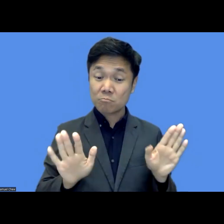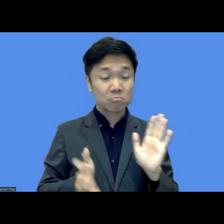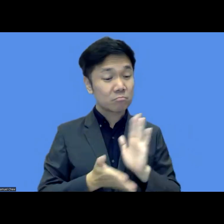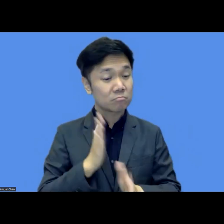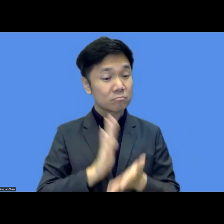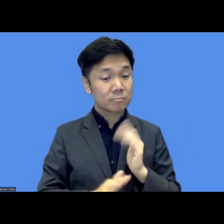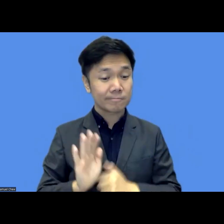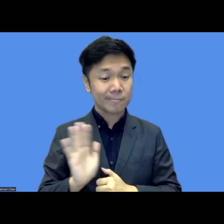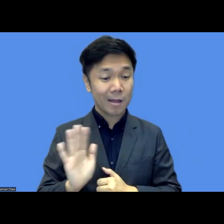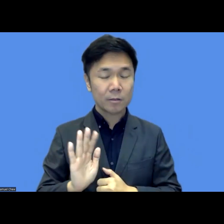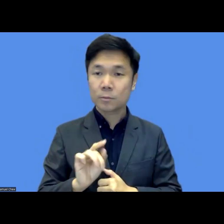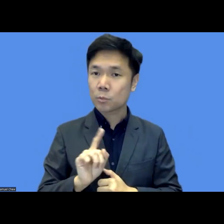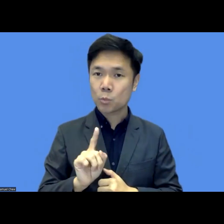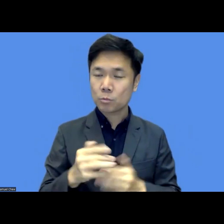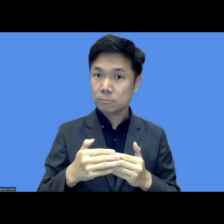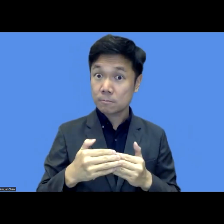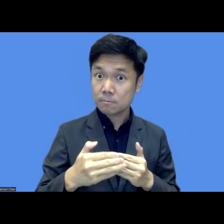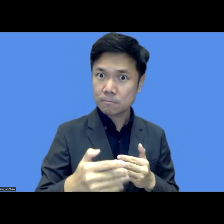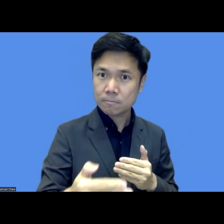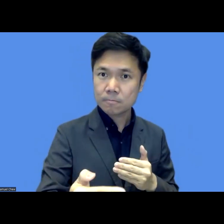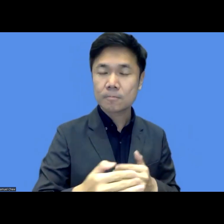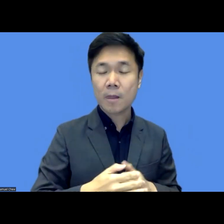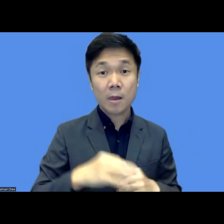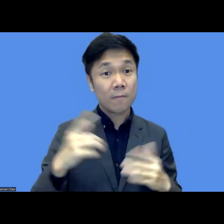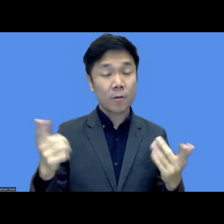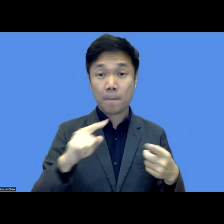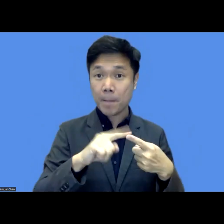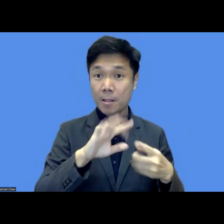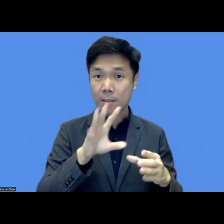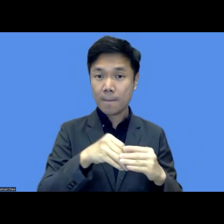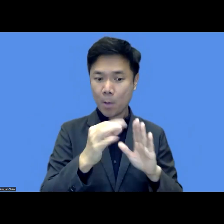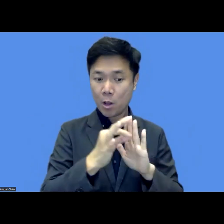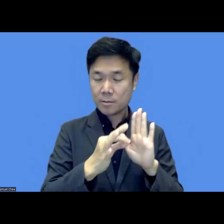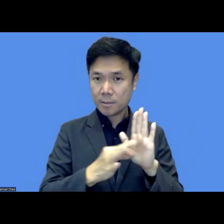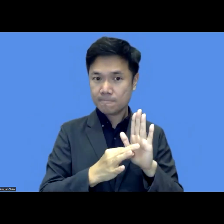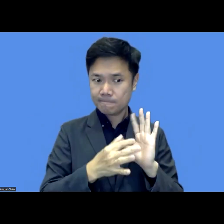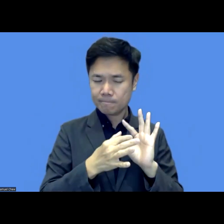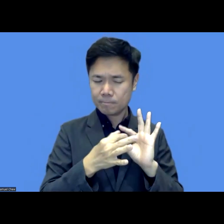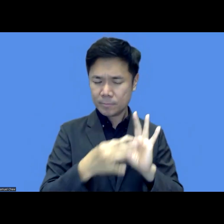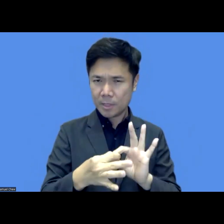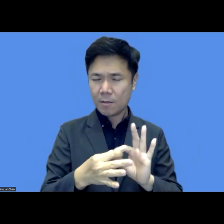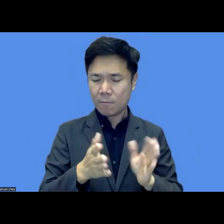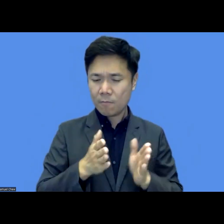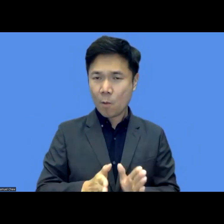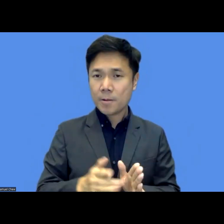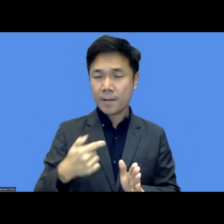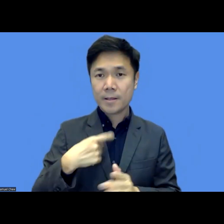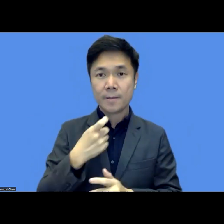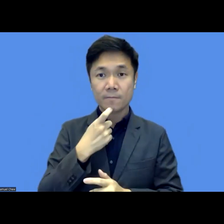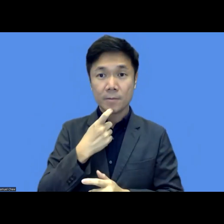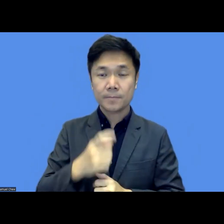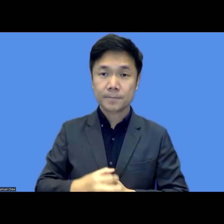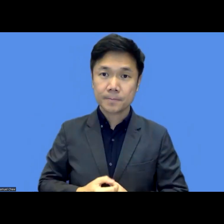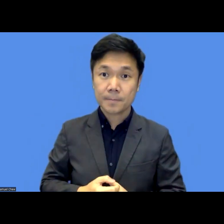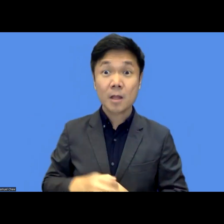plazo y para las políticas de desenvolvimiento, para las políticas humanitarias. Y es por eso que uno